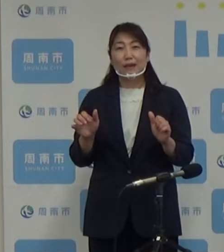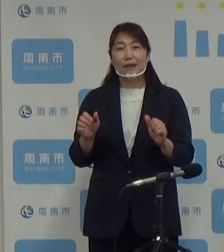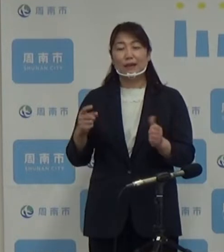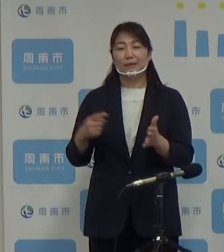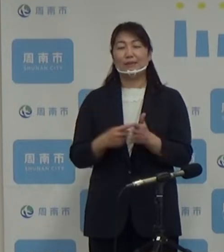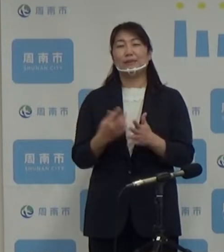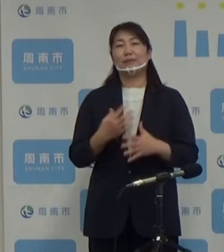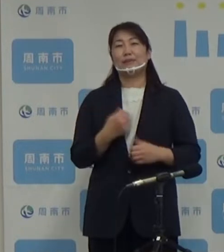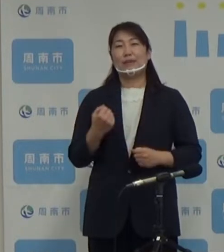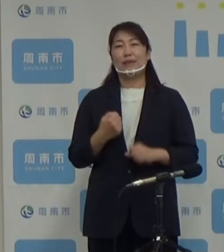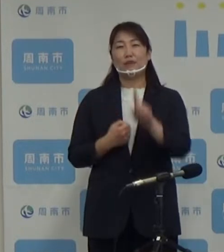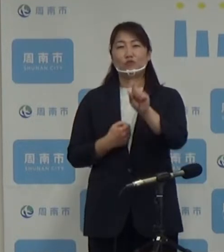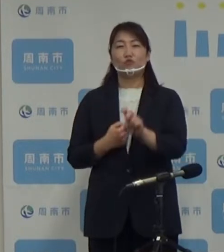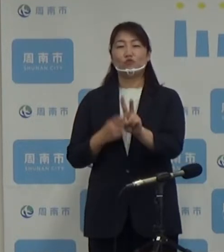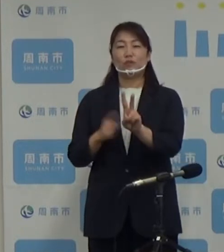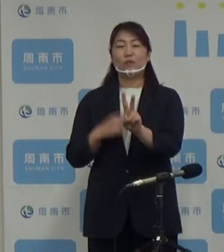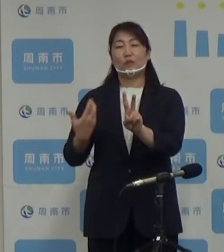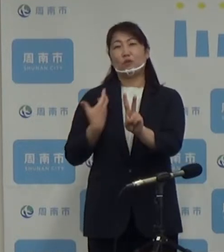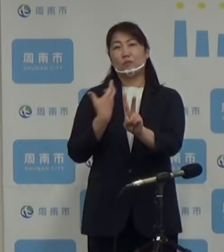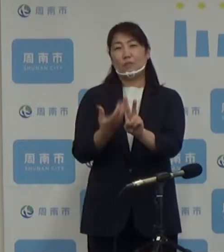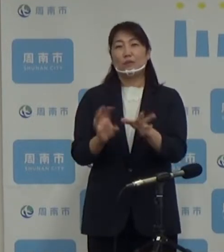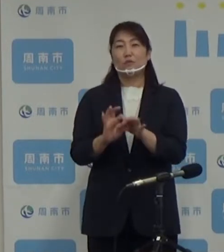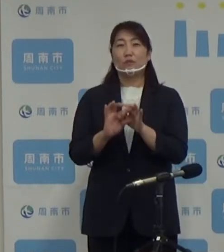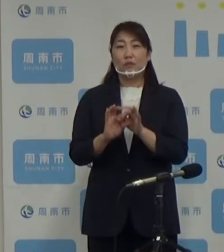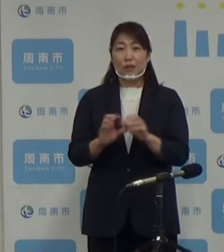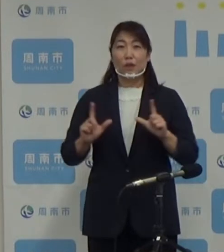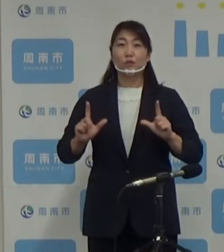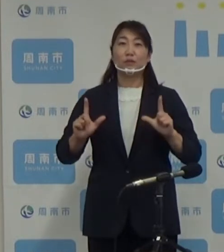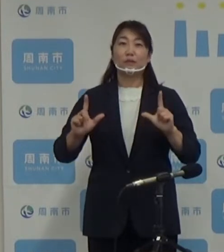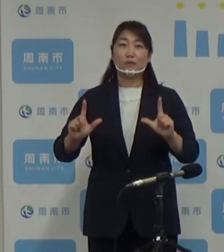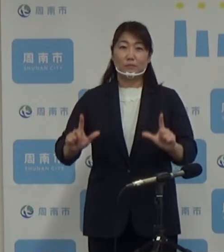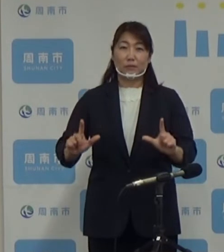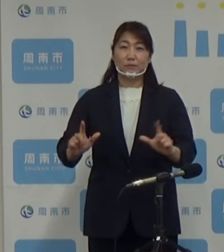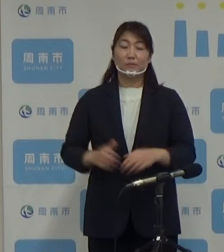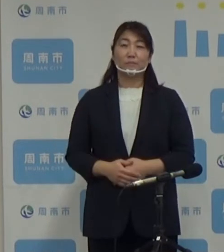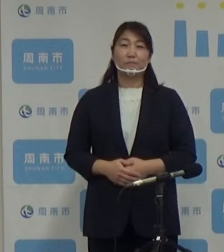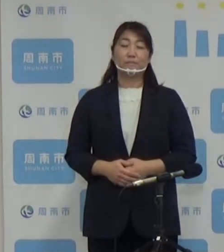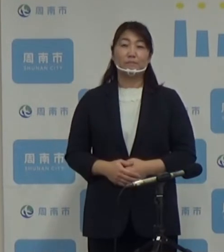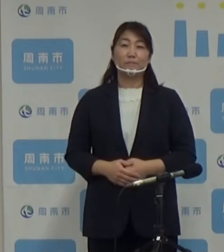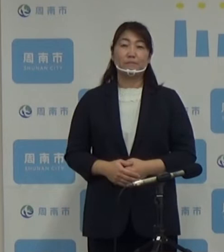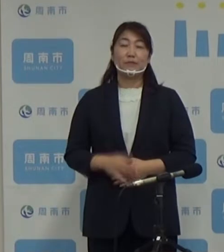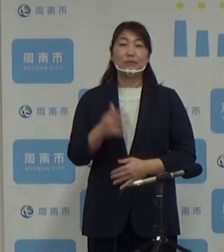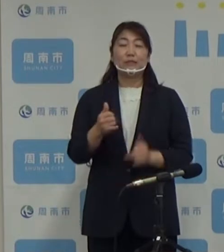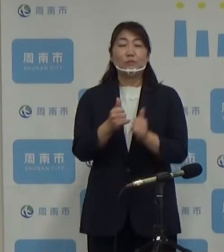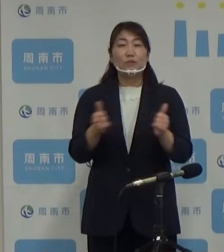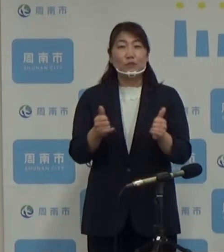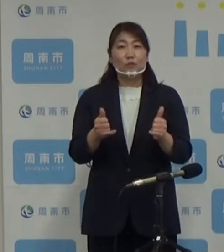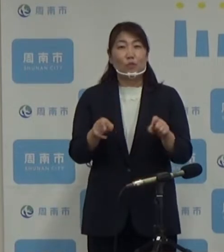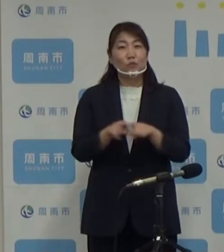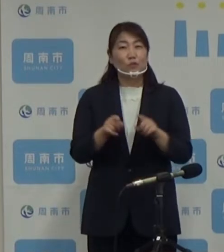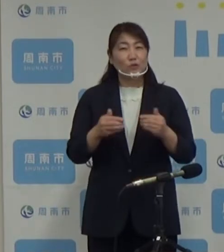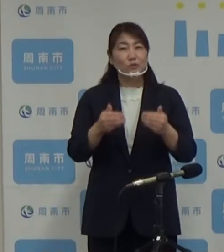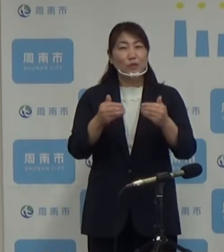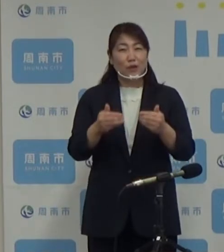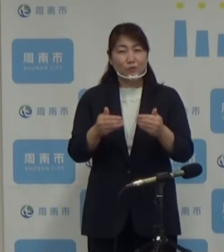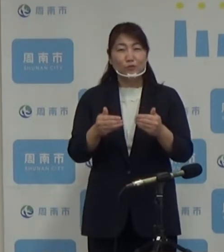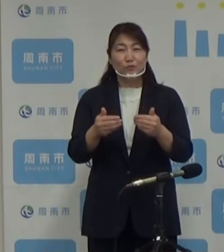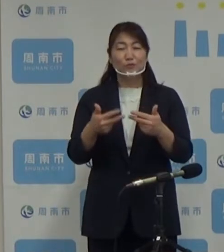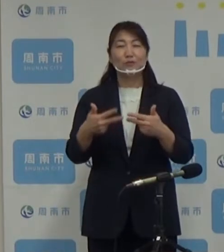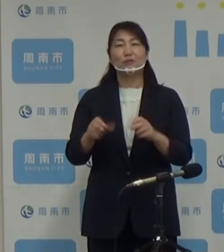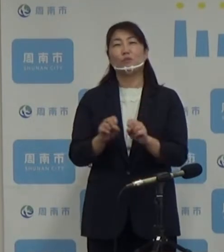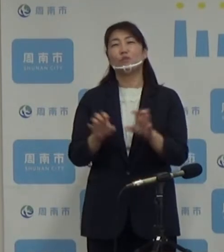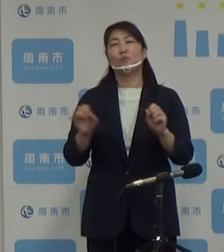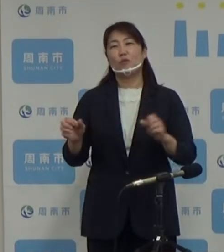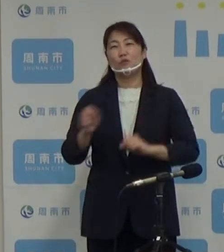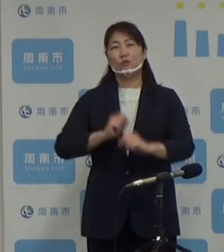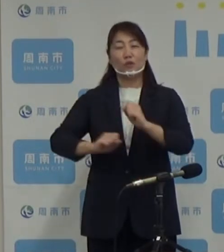12名の任命についてまずお知らせいたしますこのたび市民と進めるシティプロモーションの